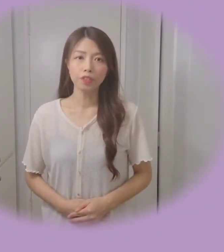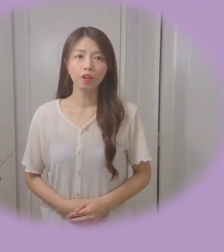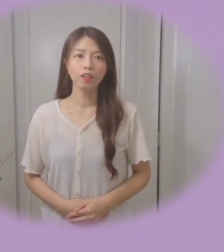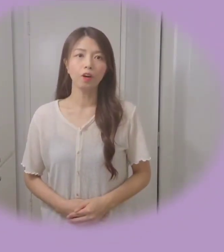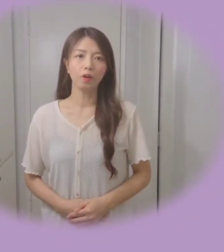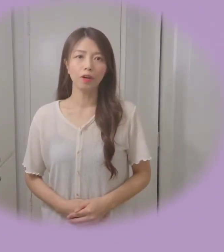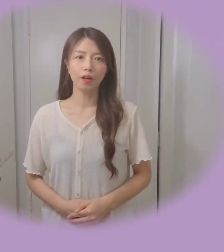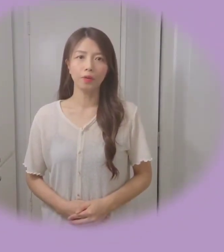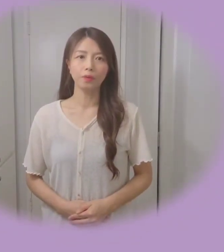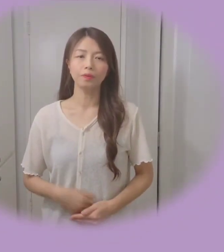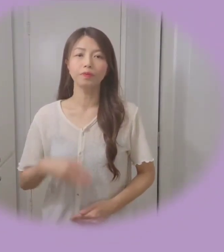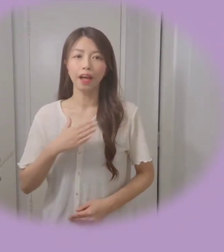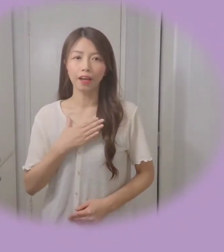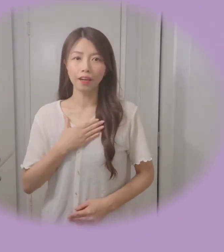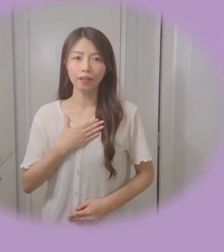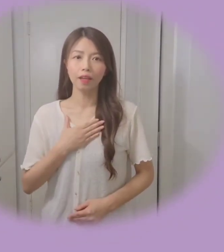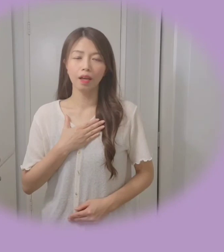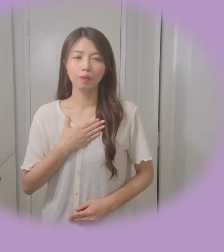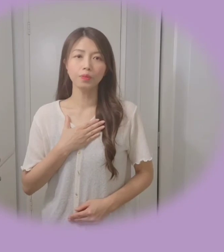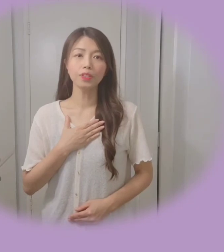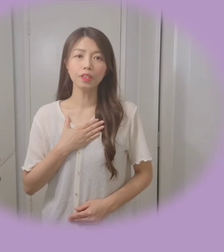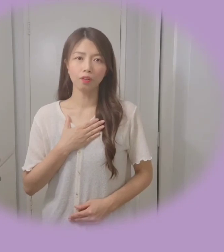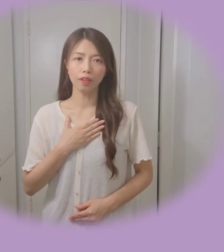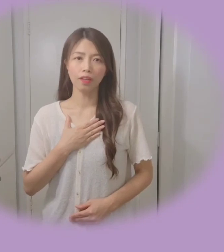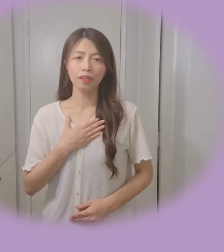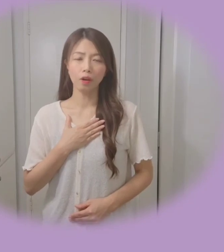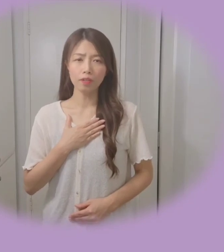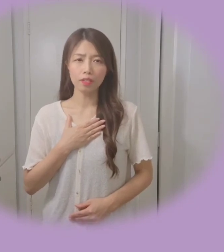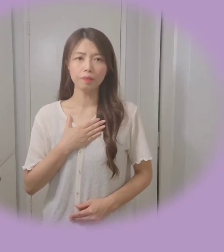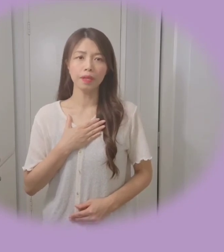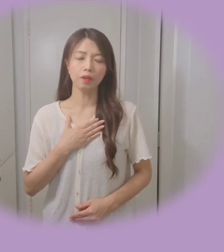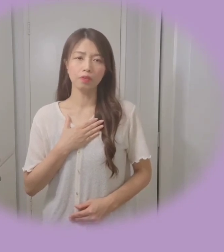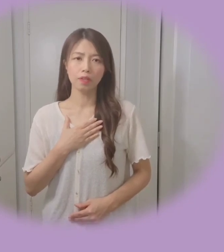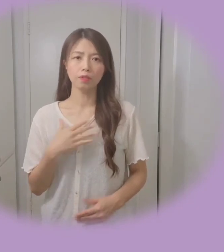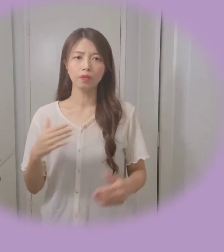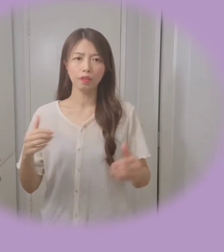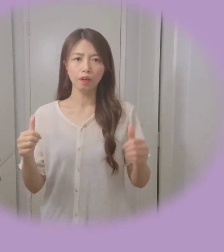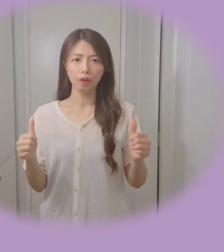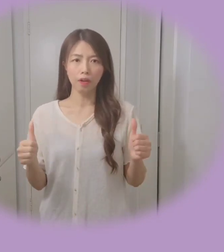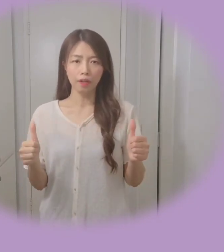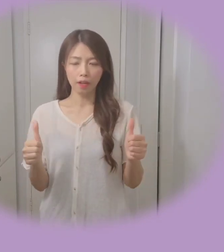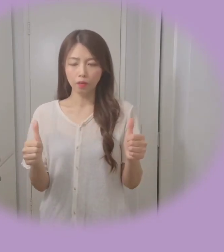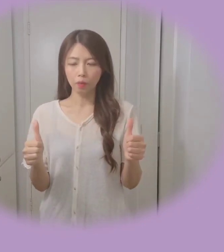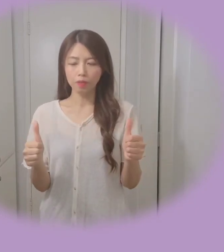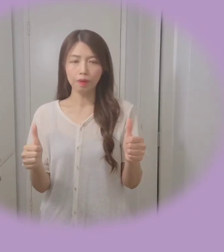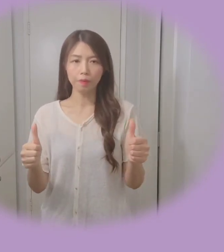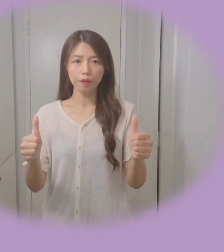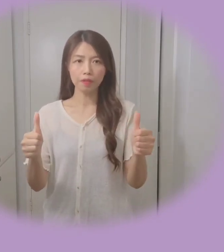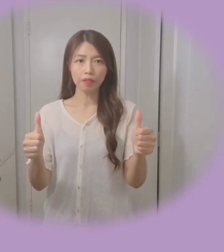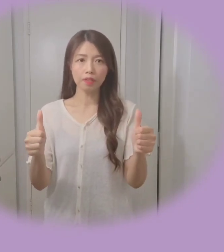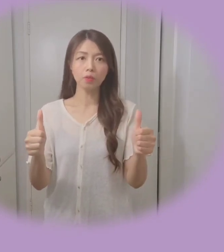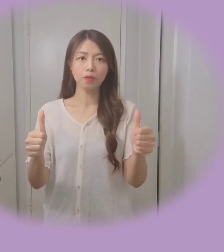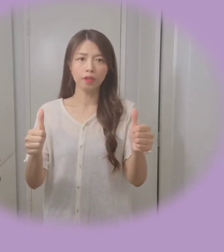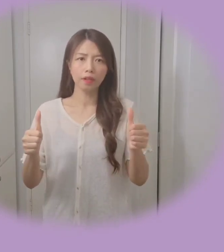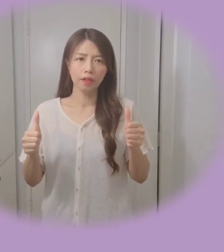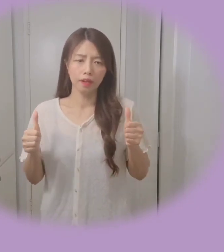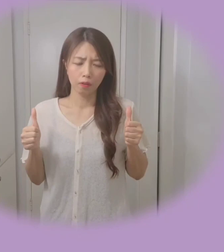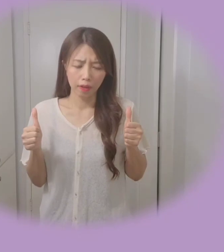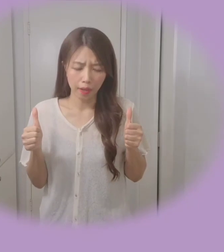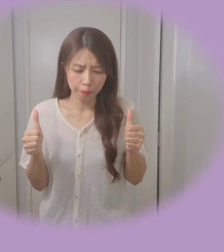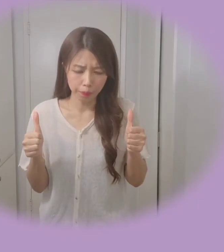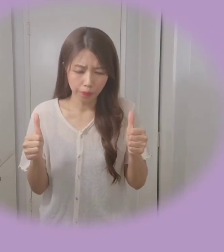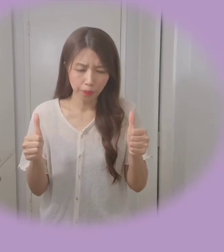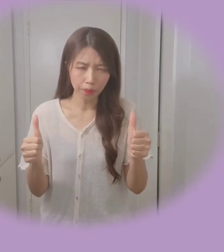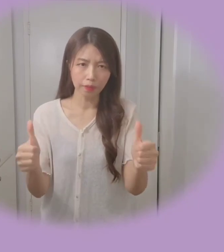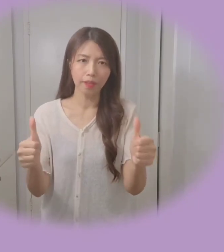나 부지런히 걸어가요. 나 부지런히, 열심히, 이런 뜻의 수어는요, 양손 엄지만 펼치신 손을